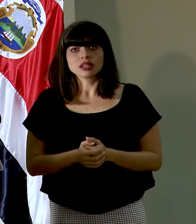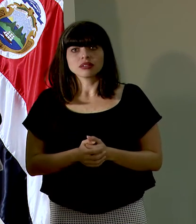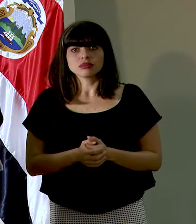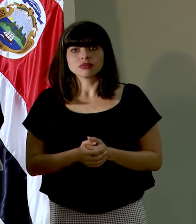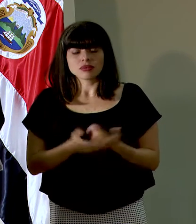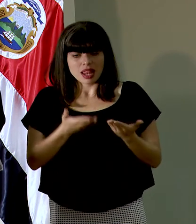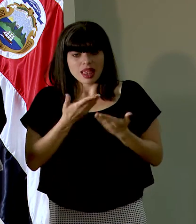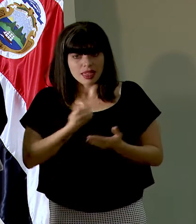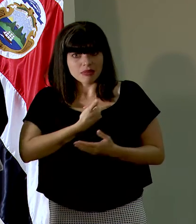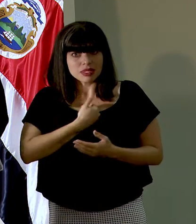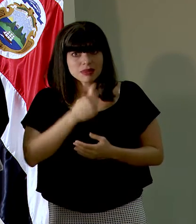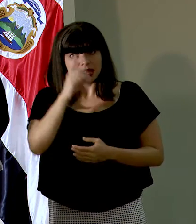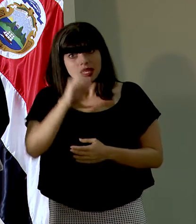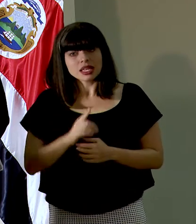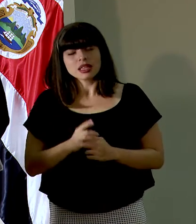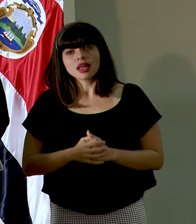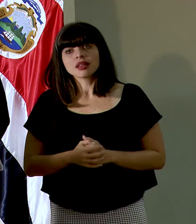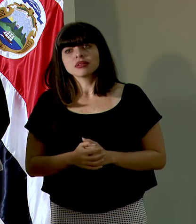otorga,